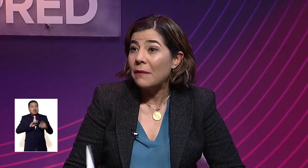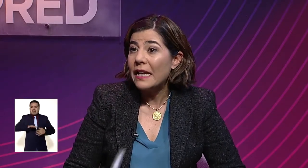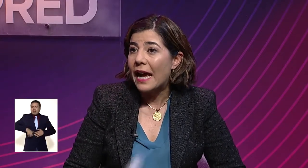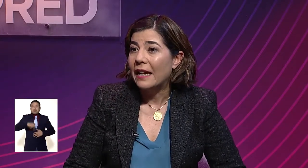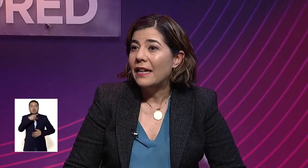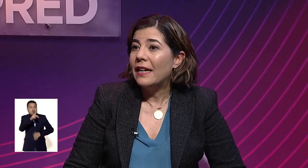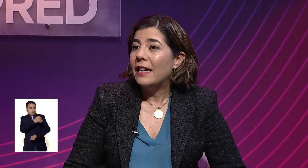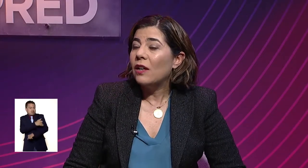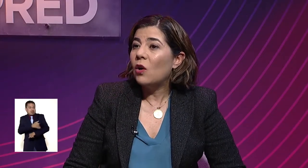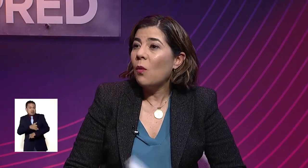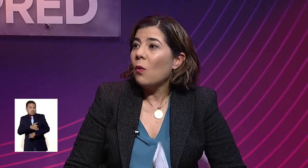familia. ¿Cómo